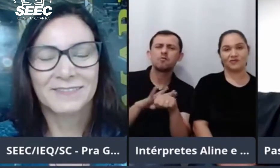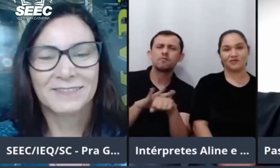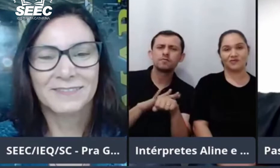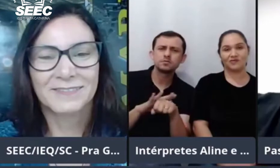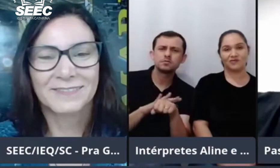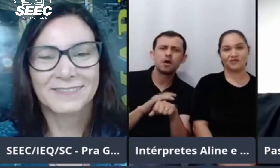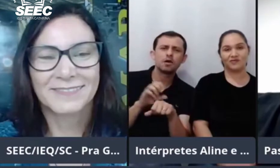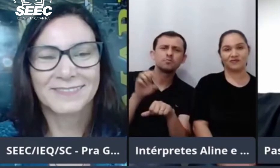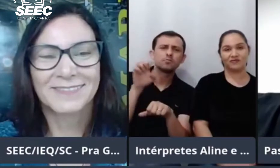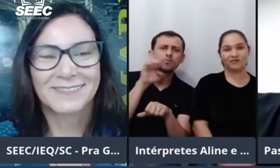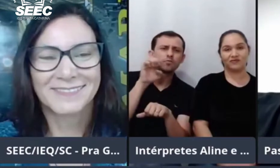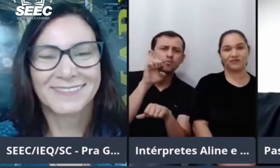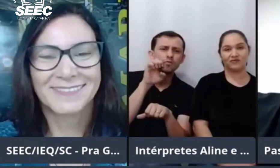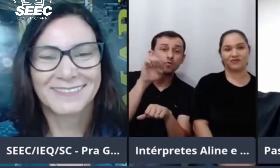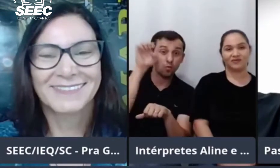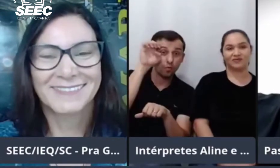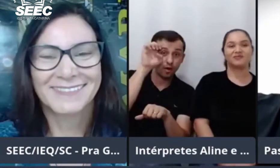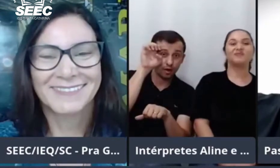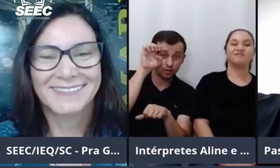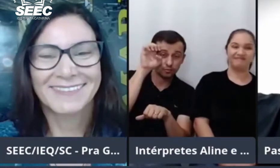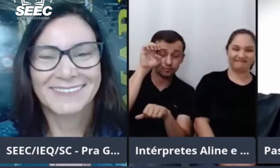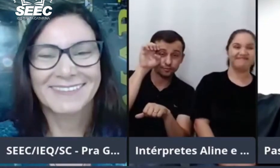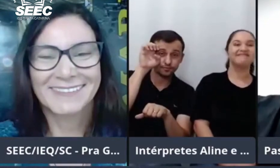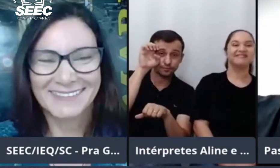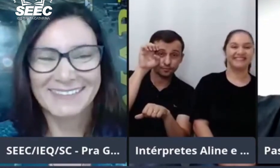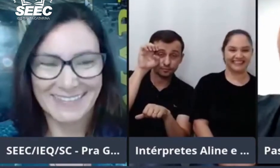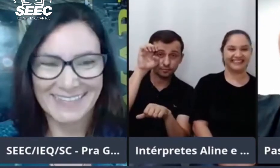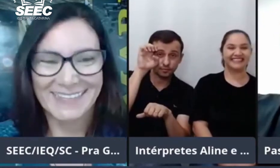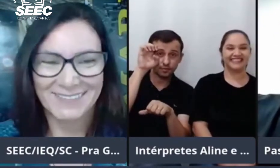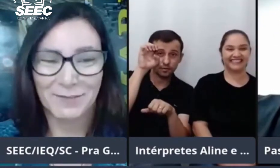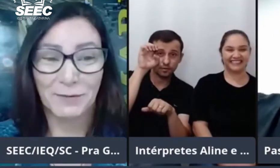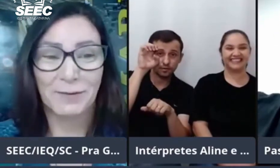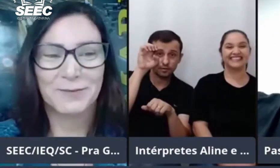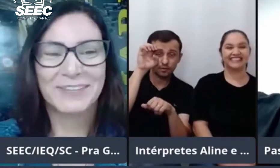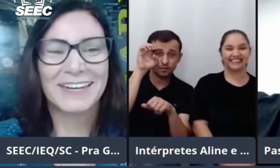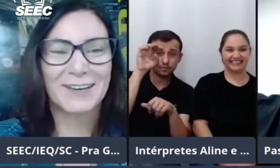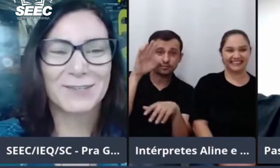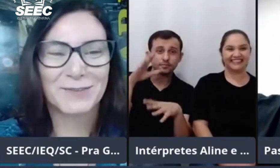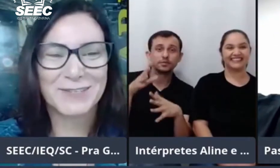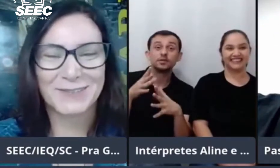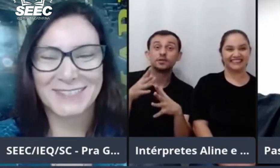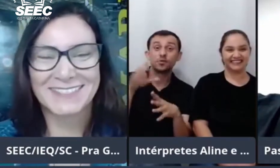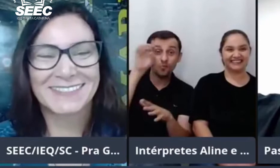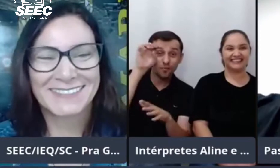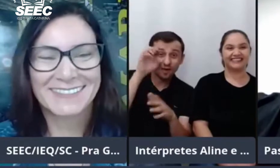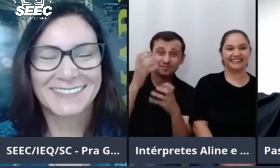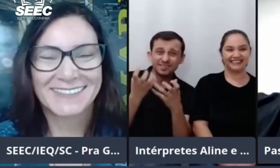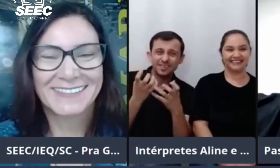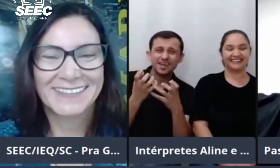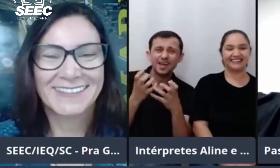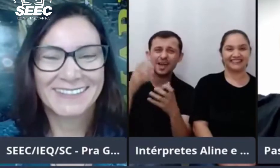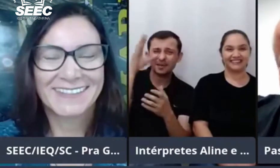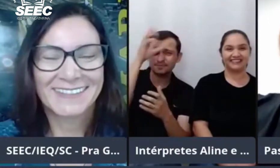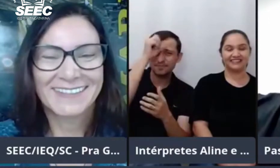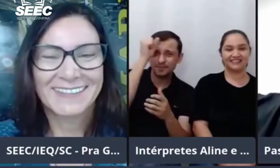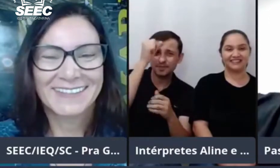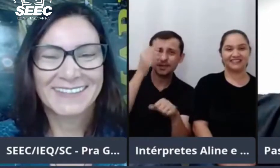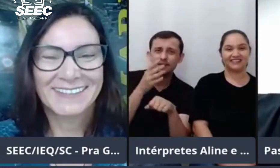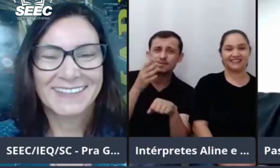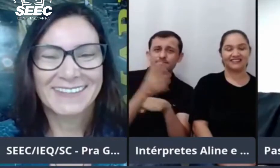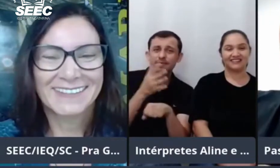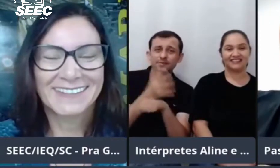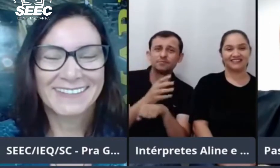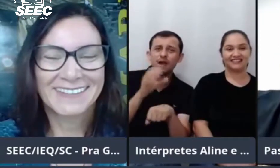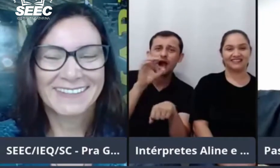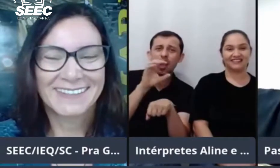cursar o ITQ? Eu digo, quem sabe nós vamos canalizar isso para ti, né? E vamos treinar os professores. Exato, né,